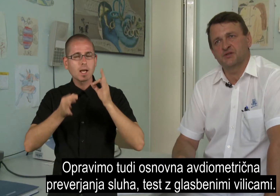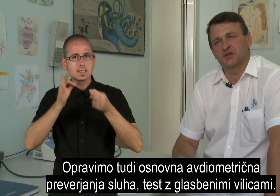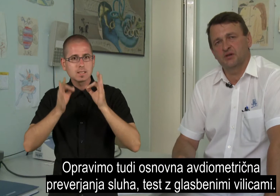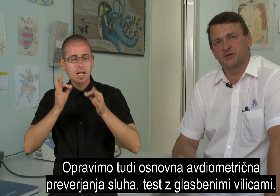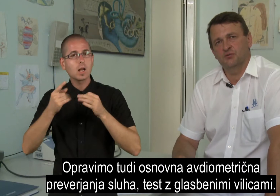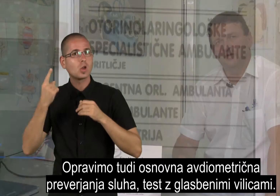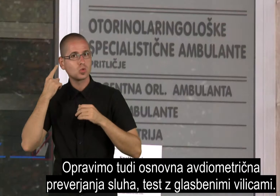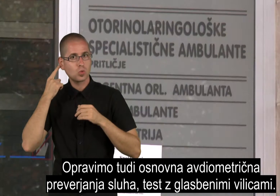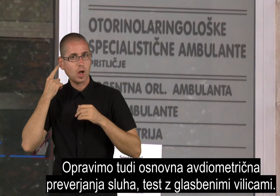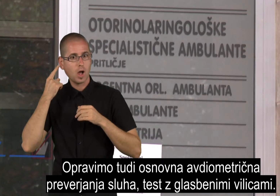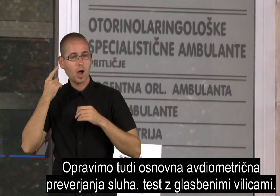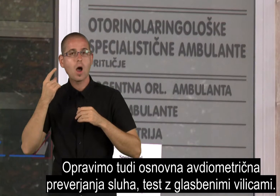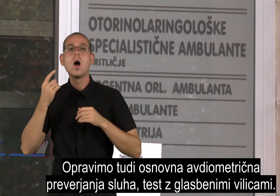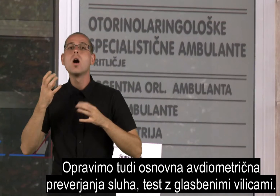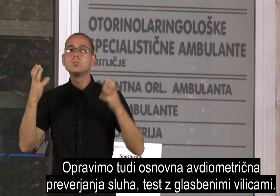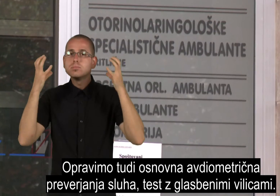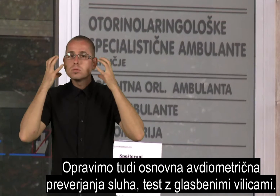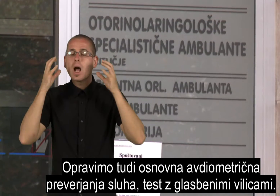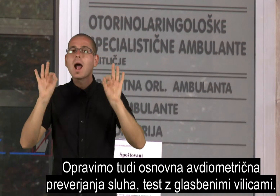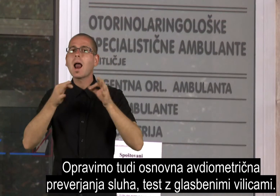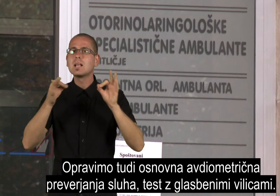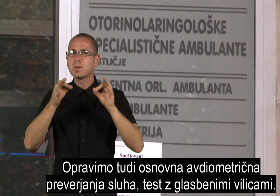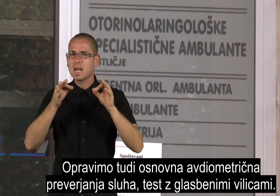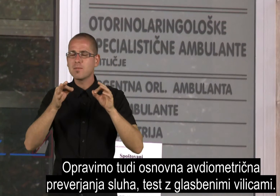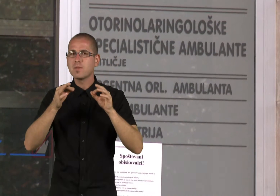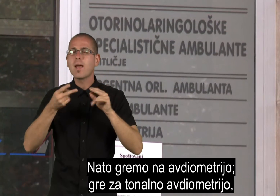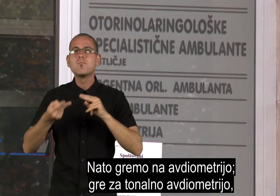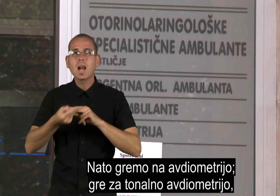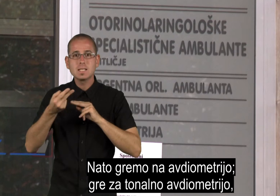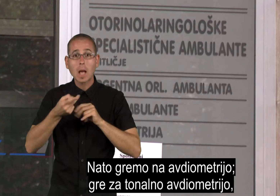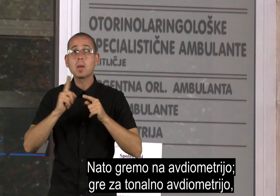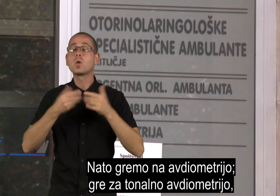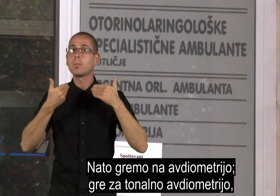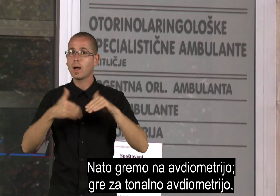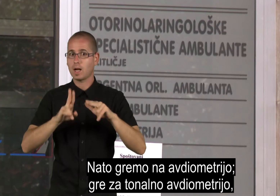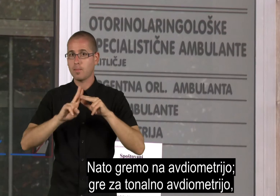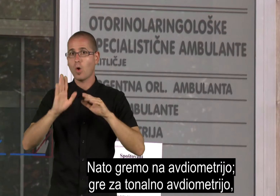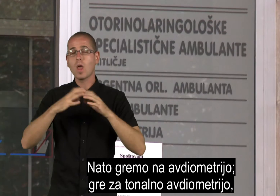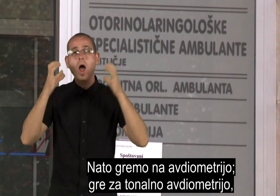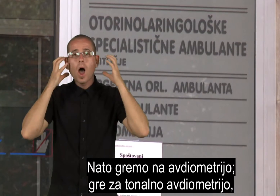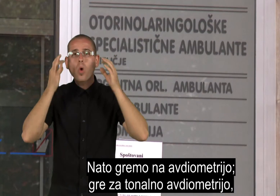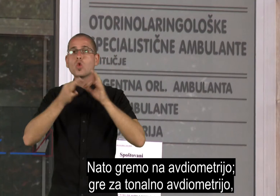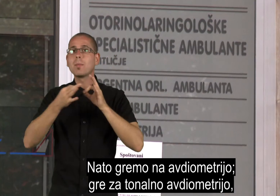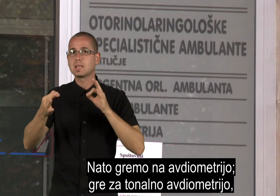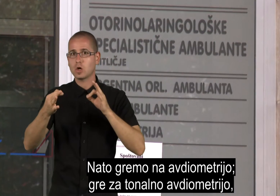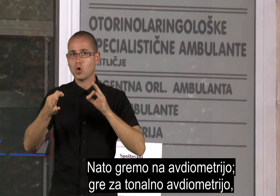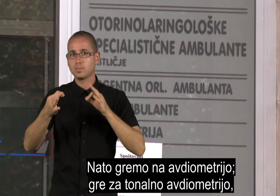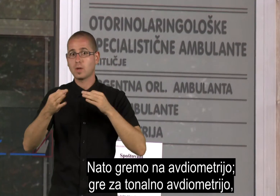akumetrična testiranja sluha, test z glasbenimi vilicami, nato pa gremo na